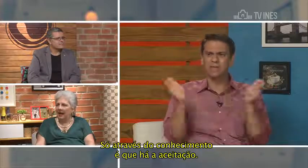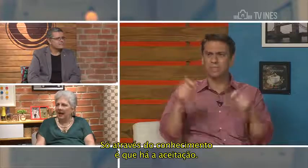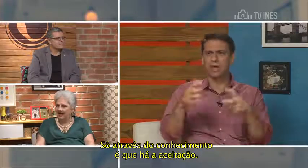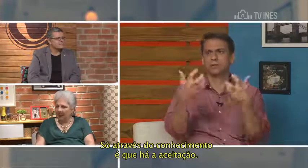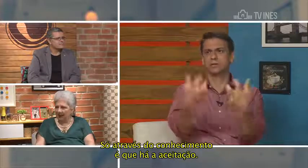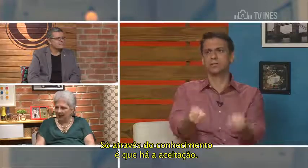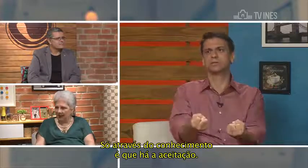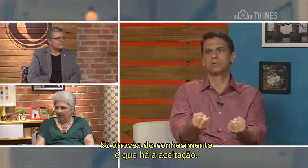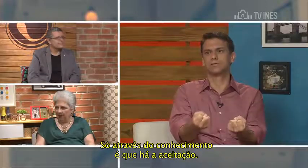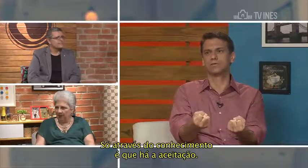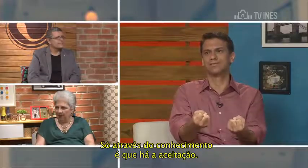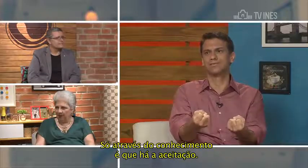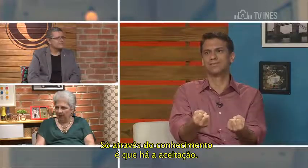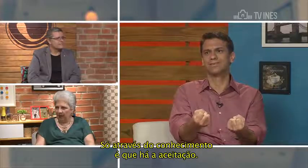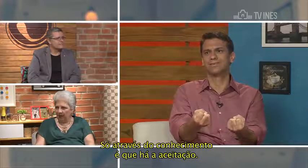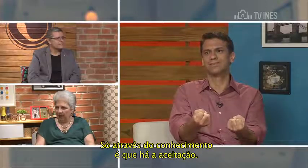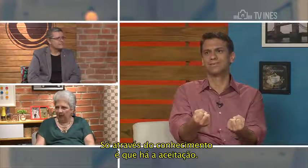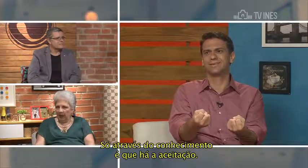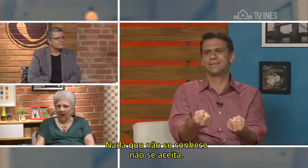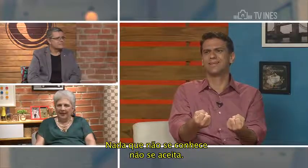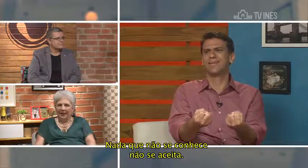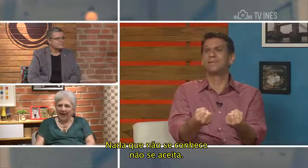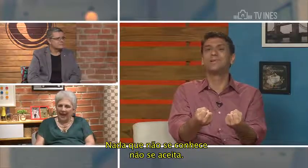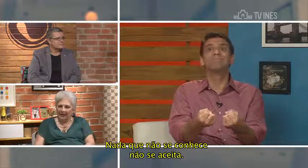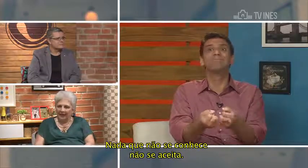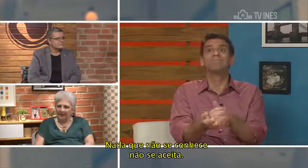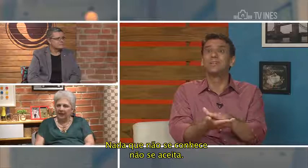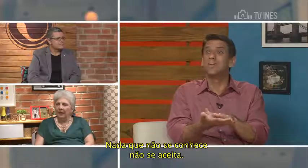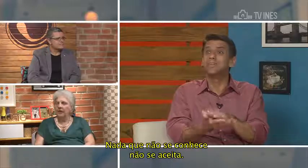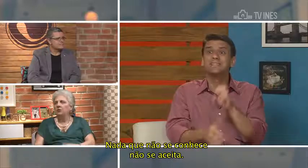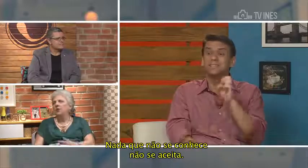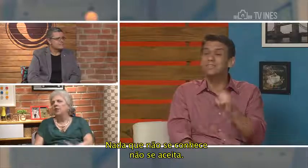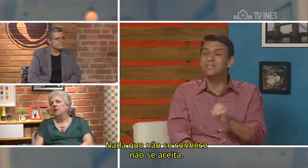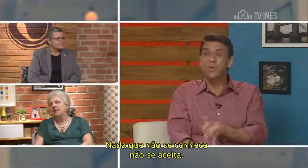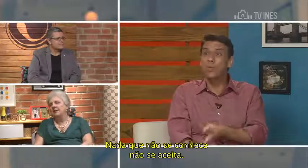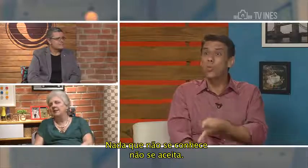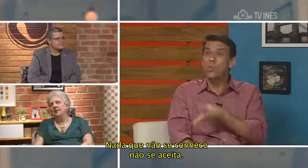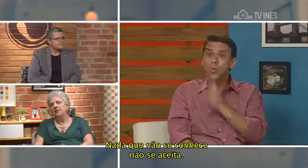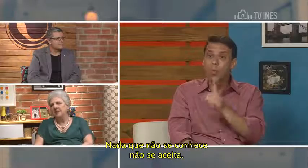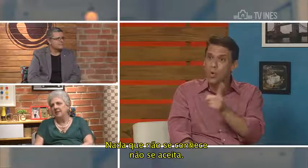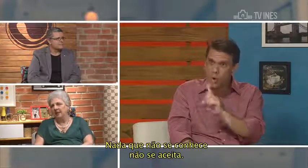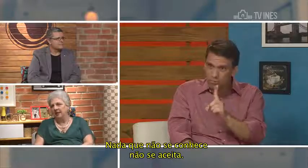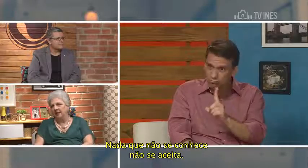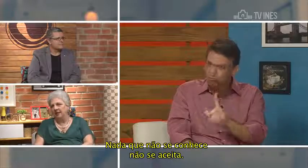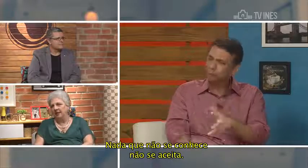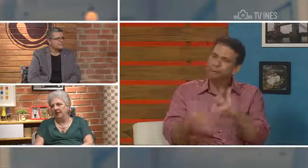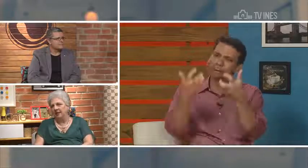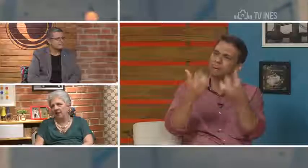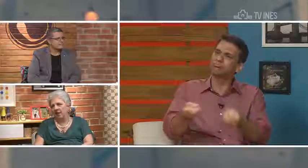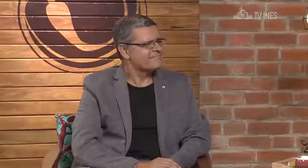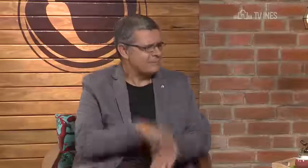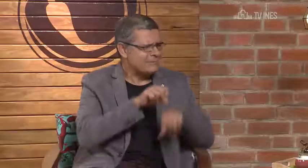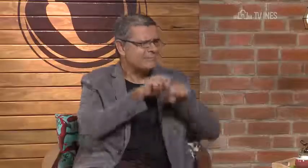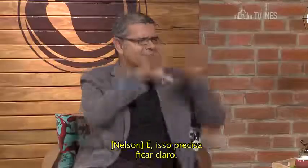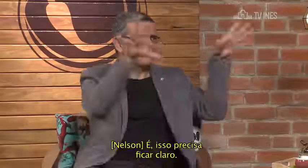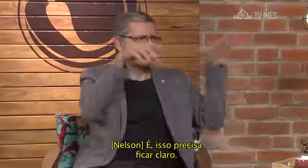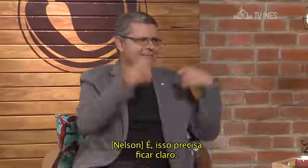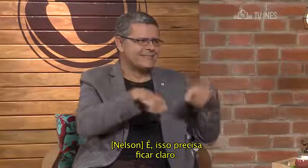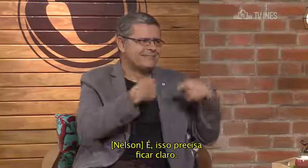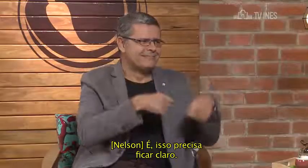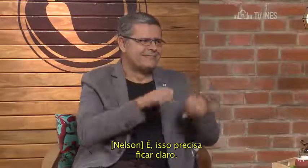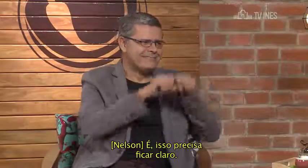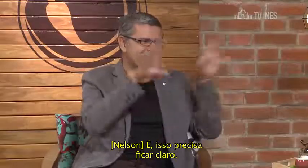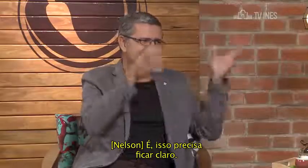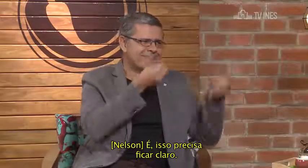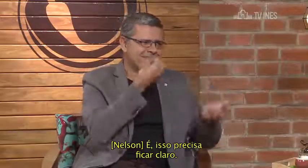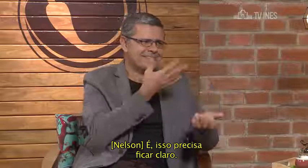há A aceitação Nada Que não se conhece Não se aceita É